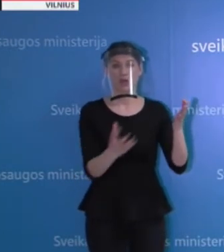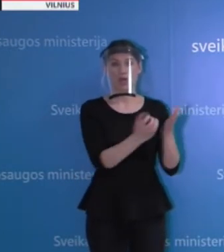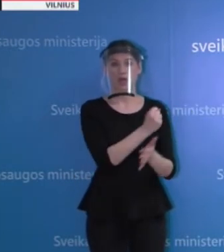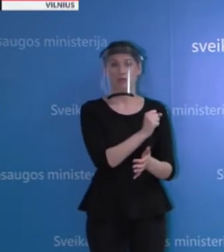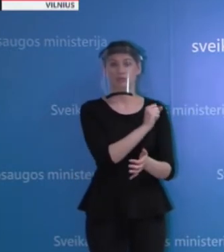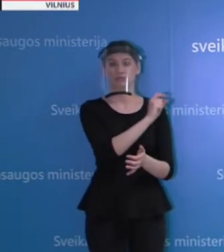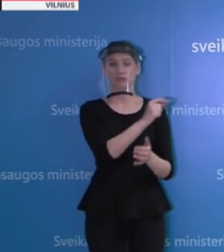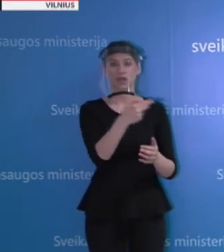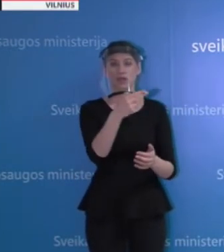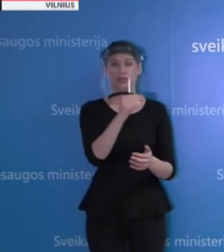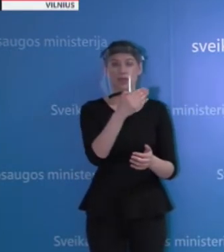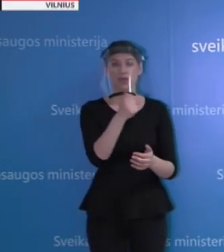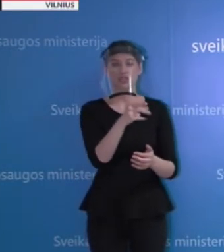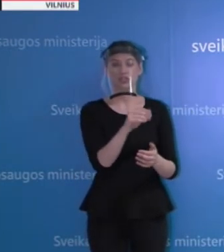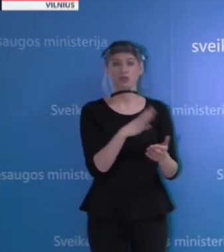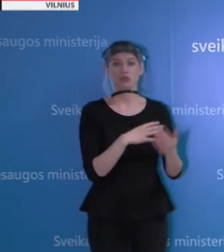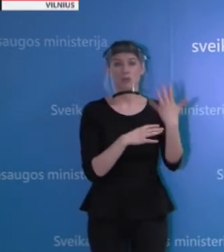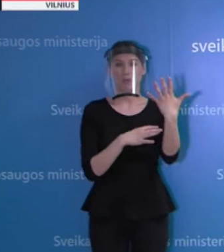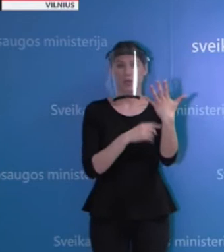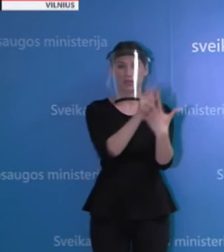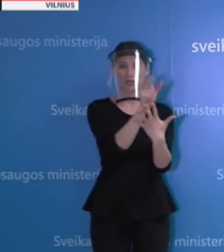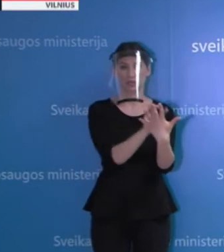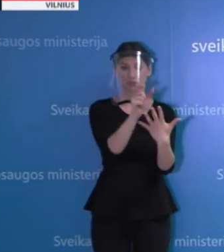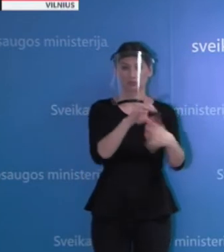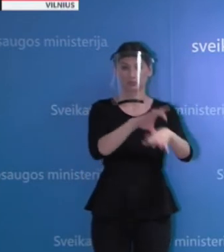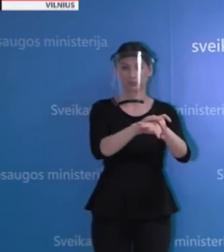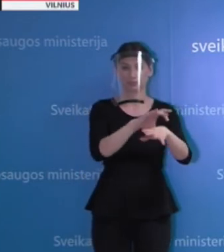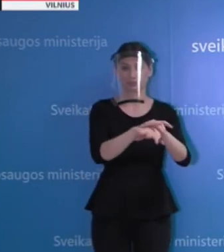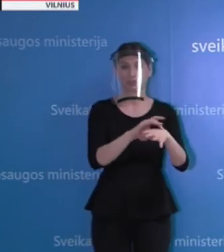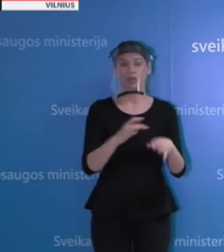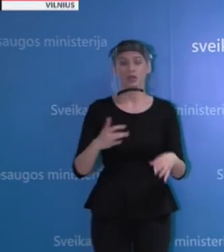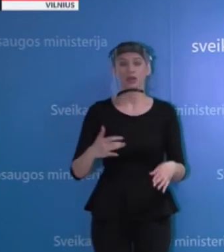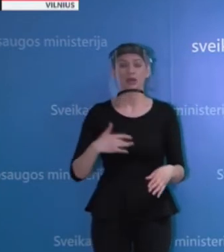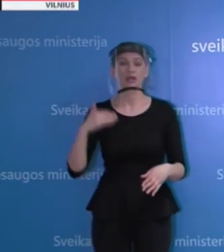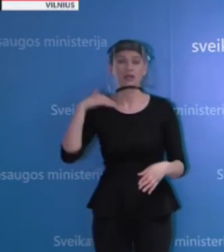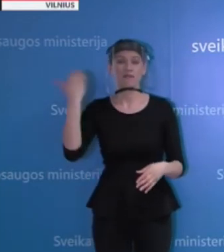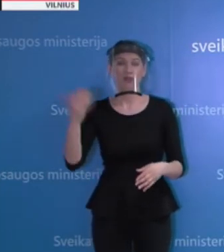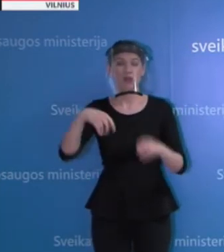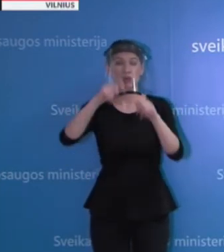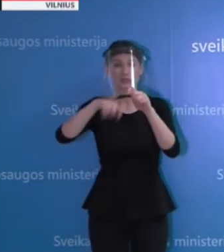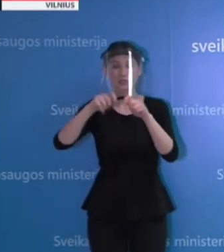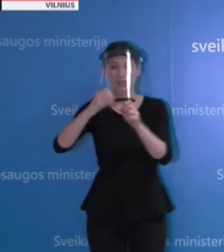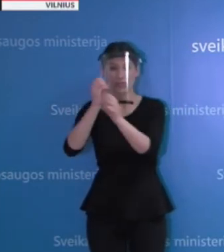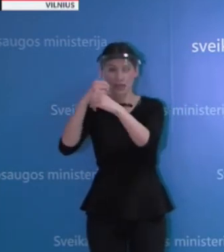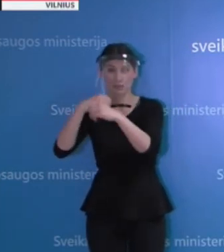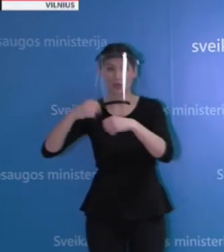nustatyti Nemenčiniai, gal jų vėliau ištyrus visus mėginius bus ir daugiau, bet kol kas matom,